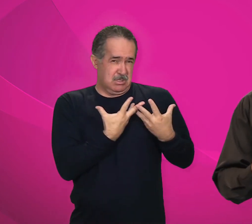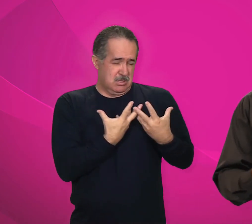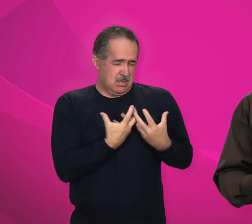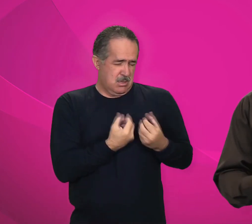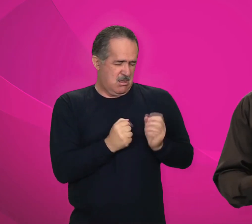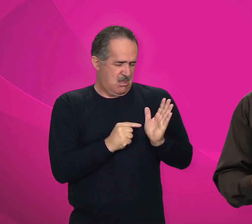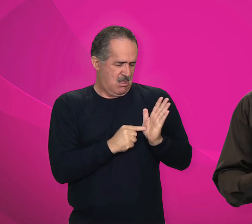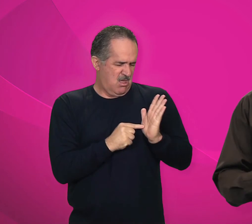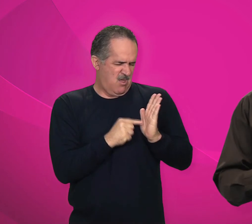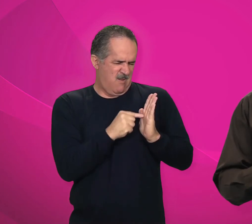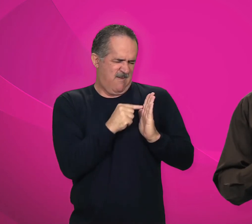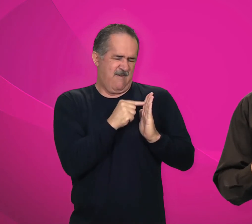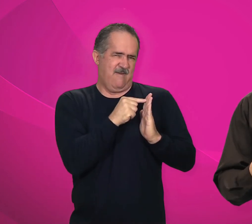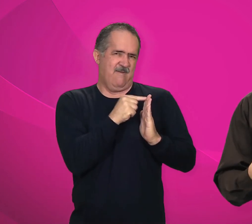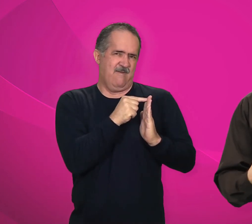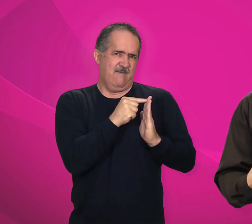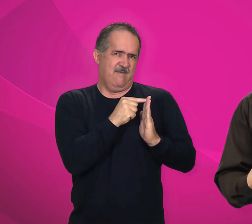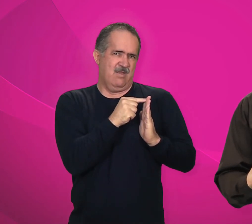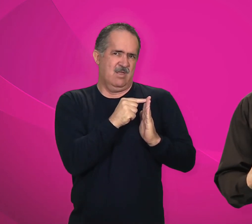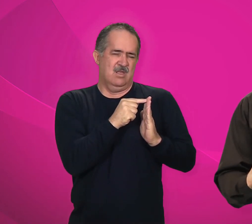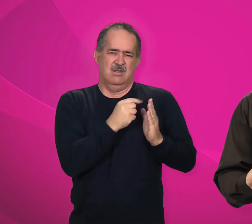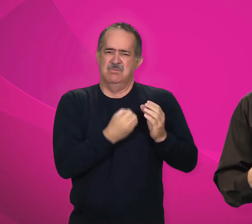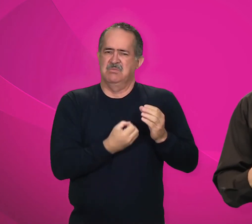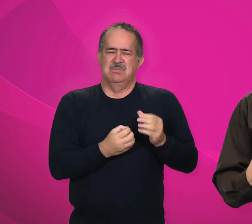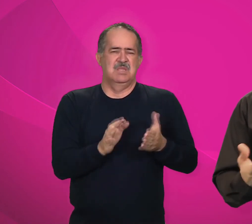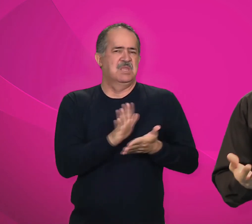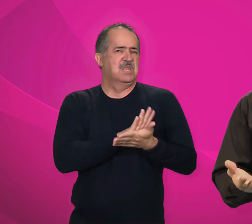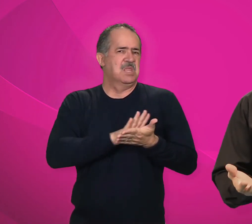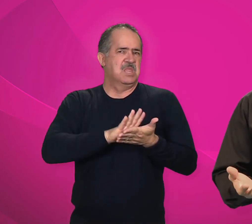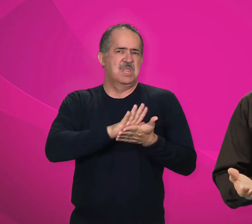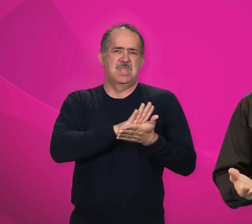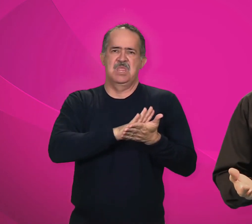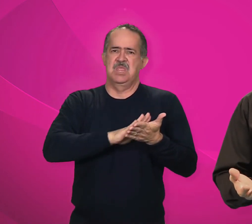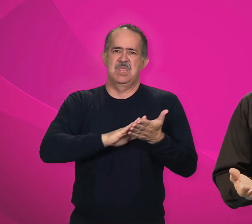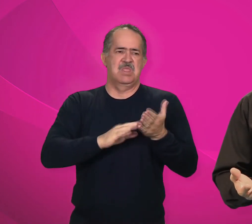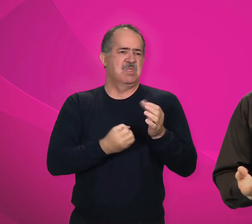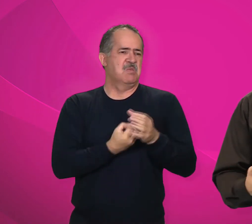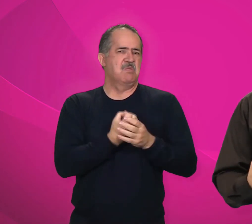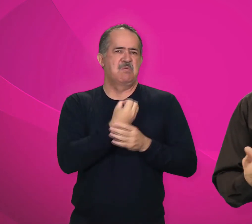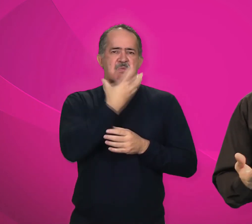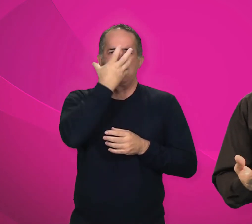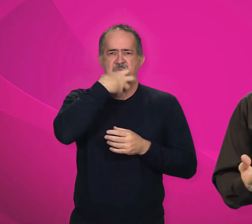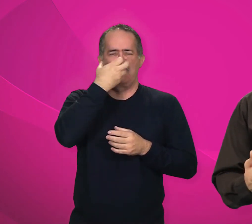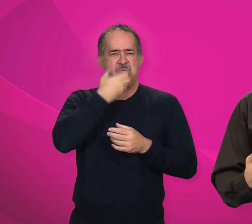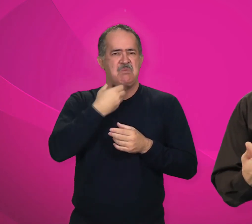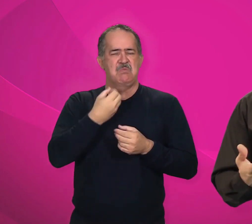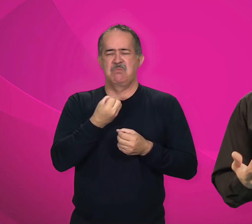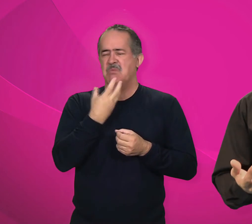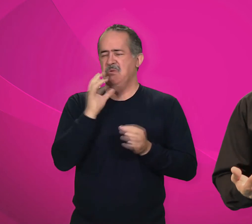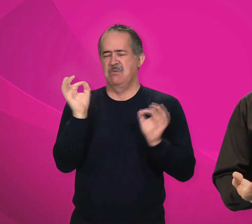for estéril, cheio de espinhos, não fará ações boas, não